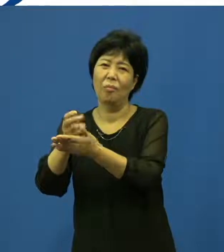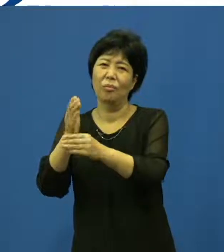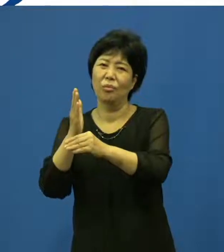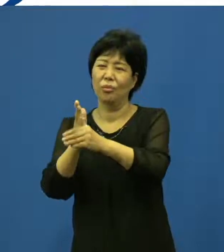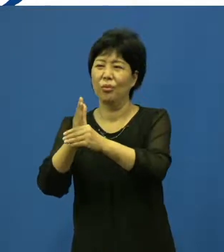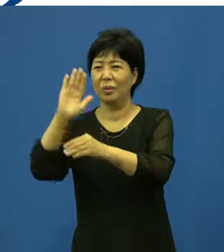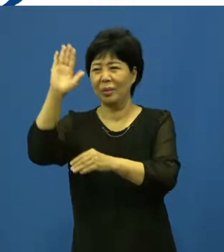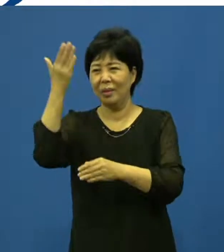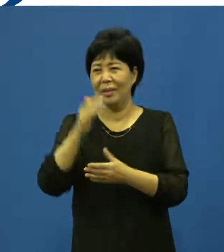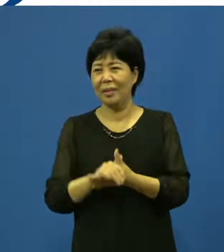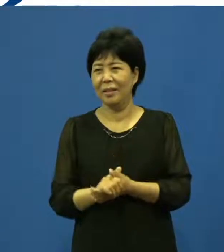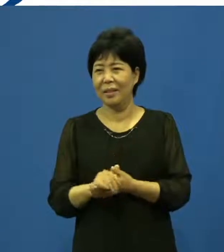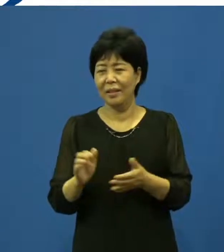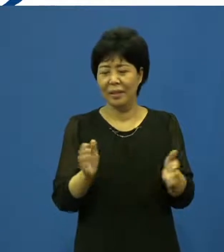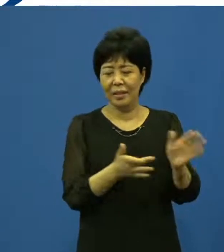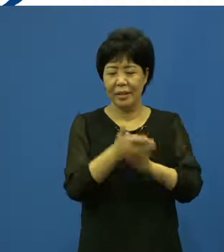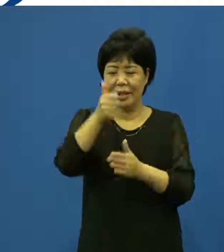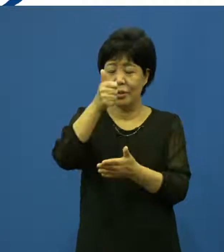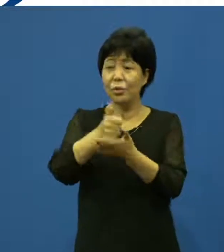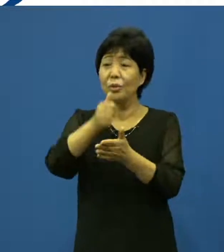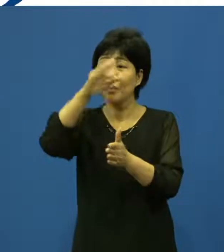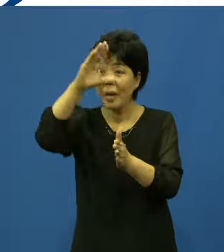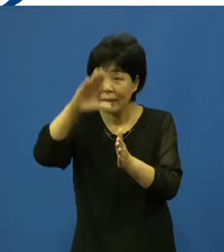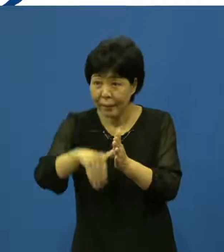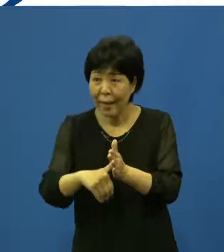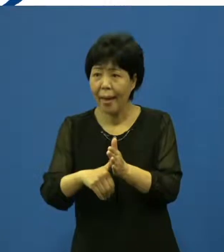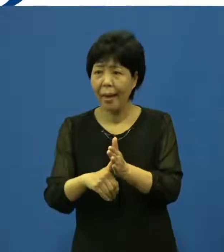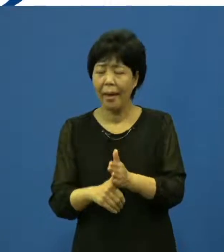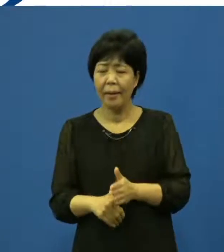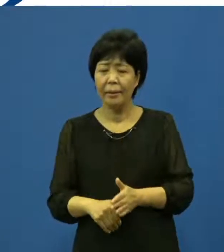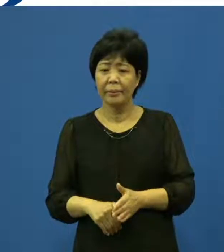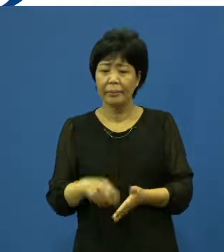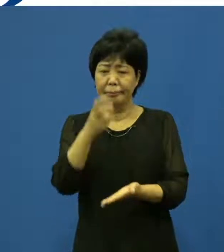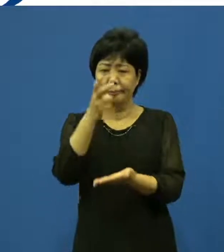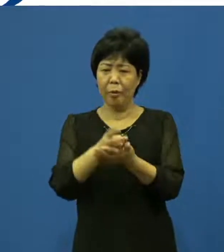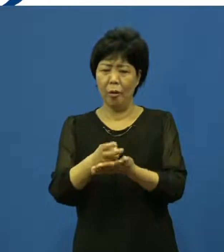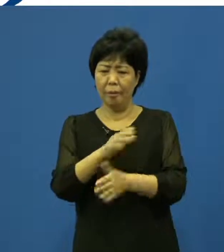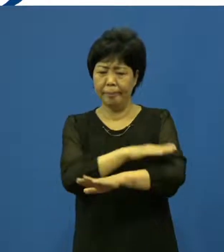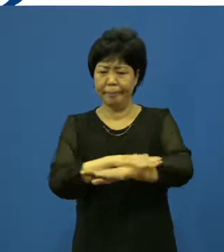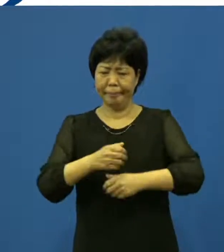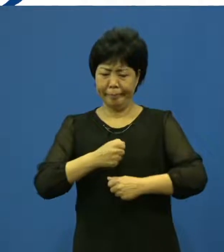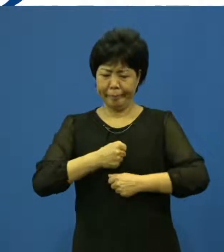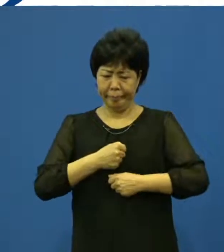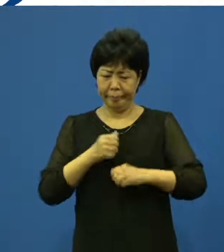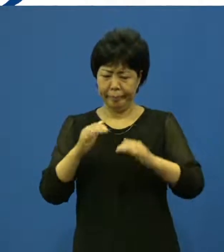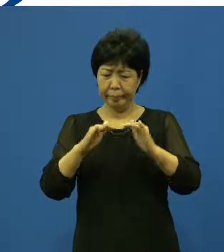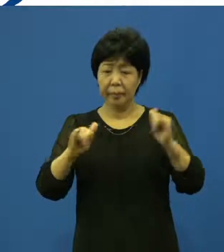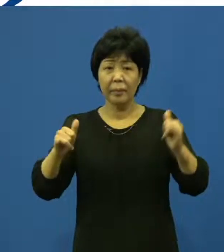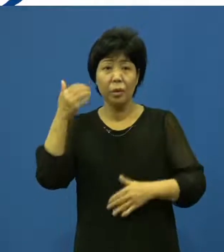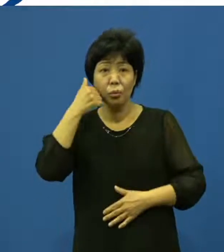예수님 시대의 규칙을 잘 지킨 사람들은 바리새인들입니다. 그들은 종교적인 모범생들입니다.